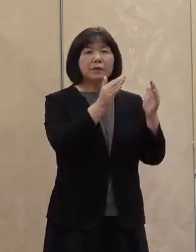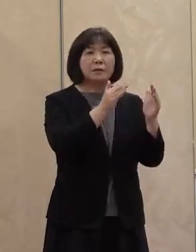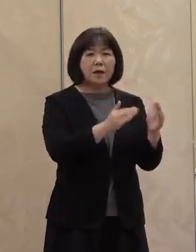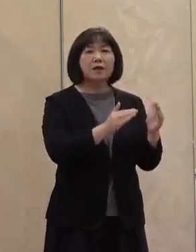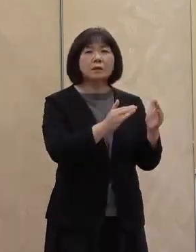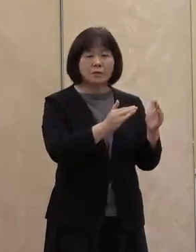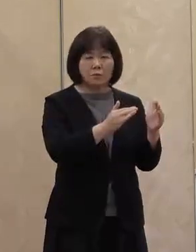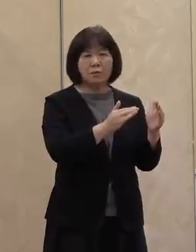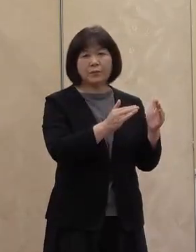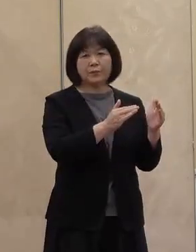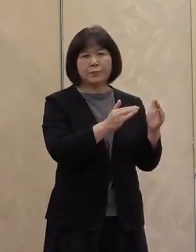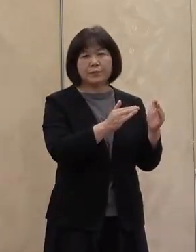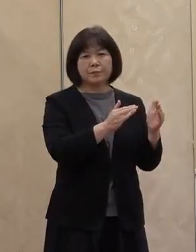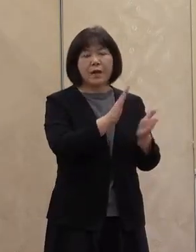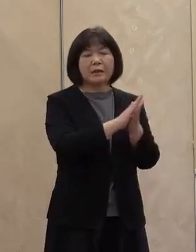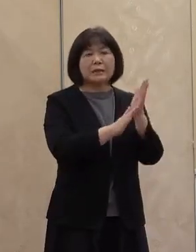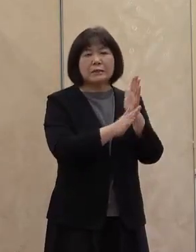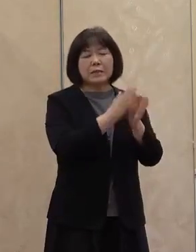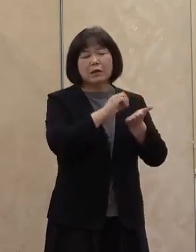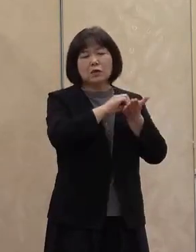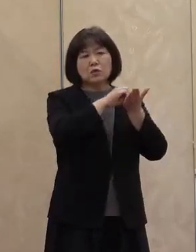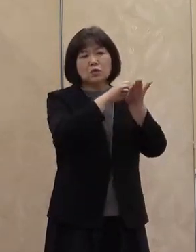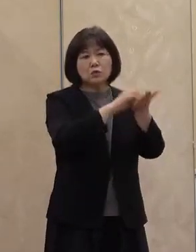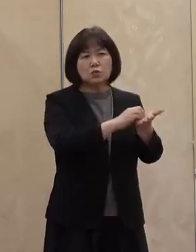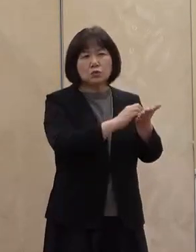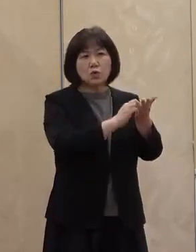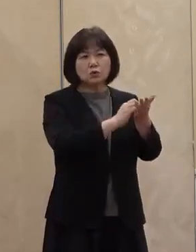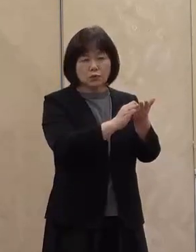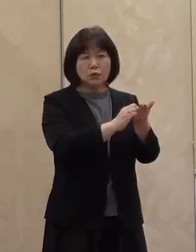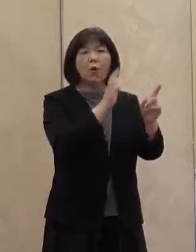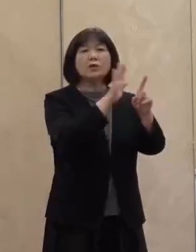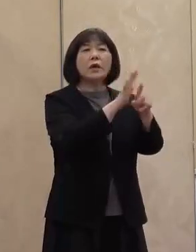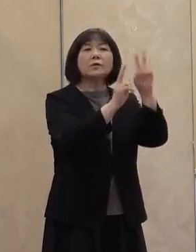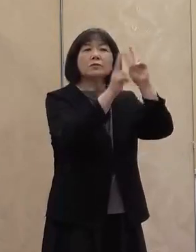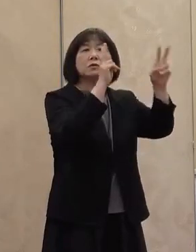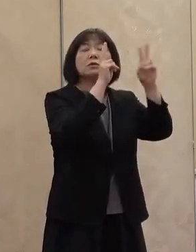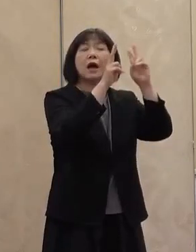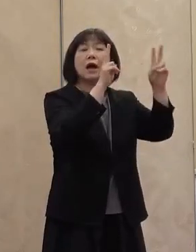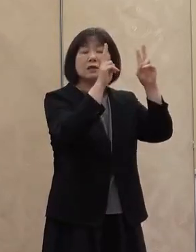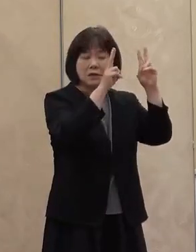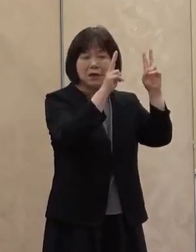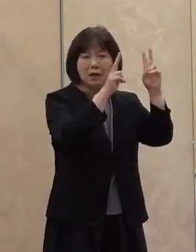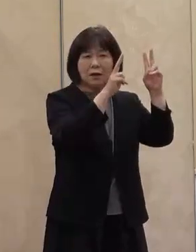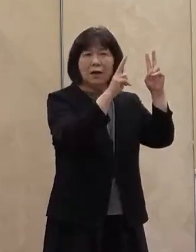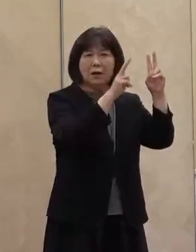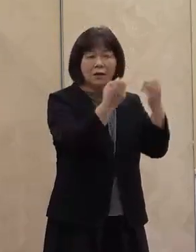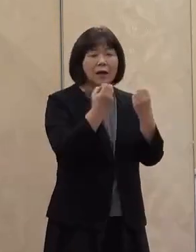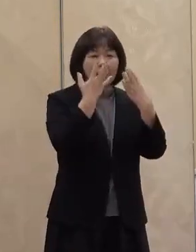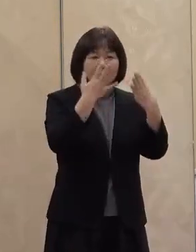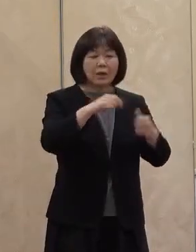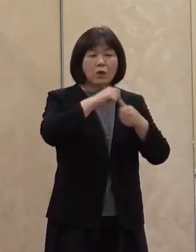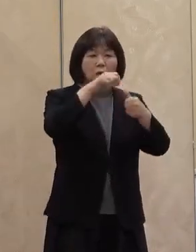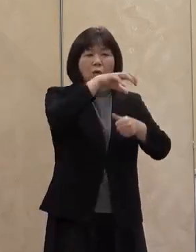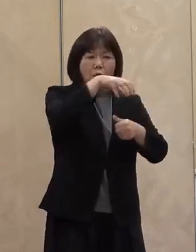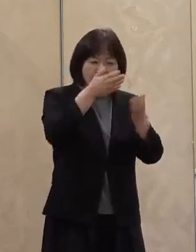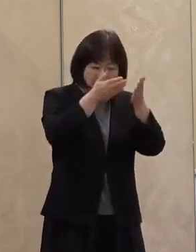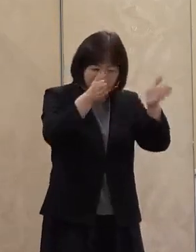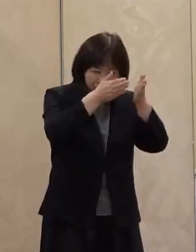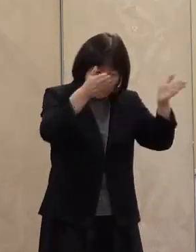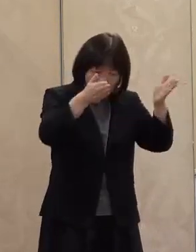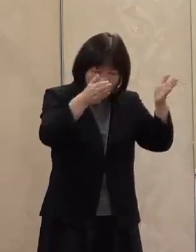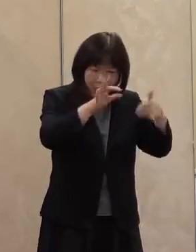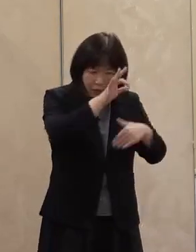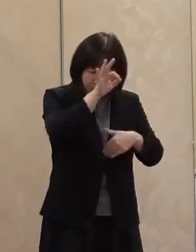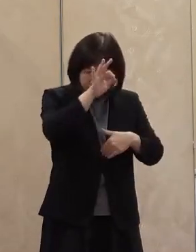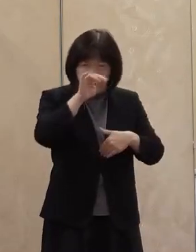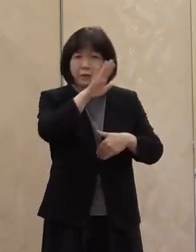った、再就職の支援する事業あの会社がどんどん新たな雇用先というのを発掘していくと、